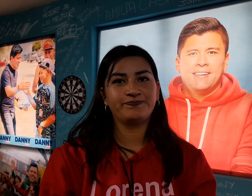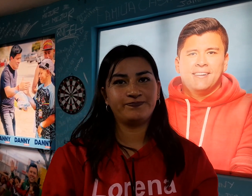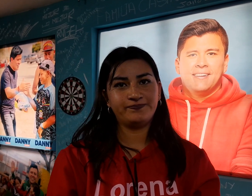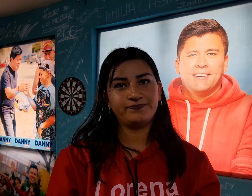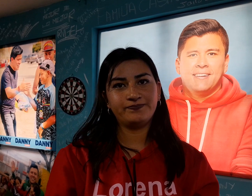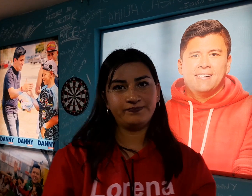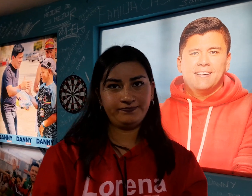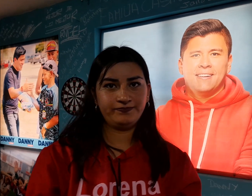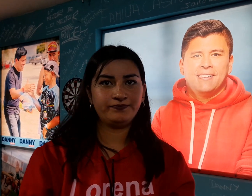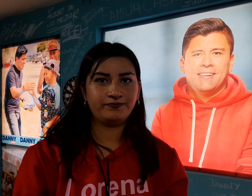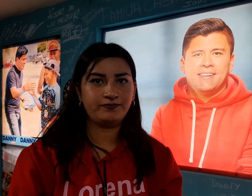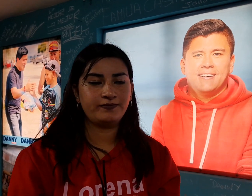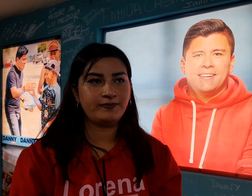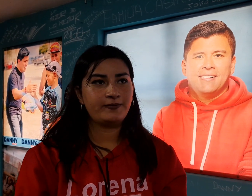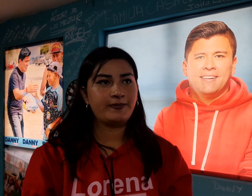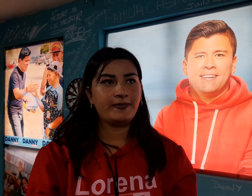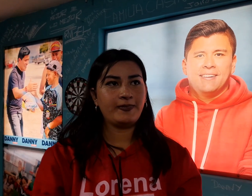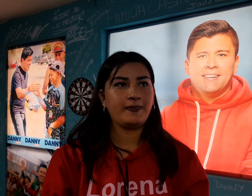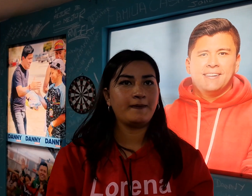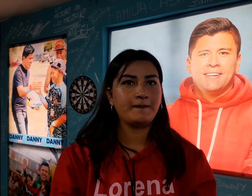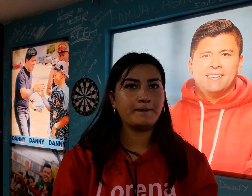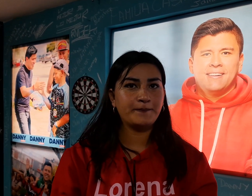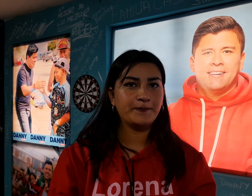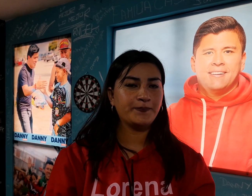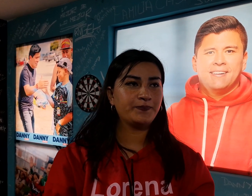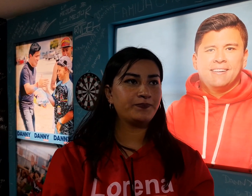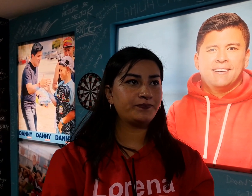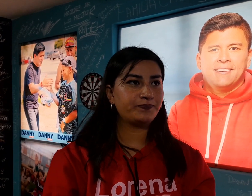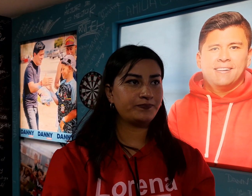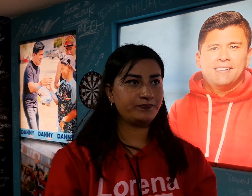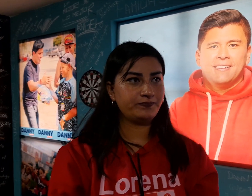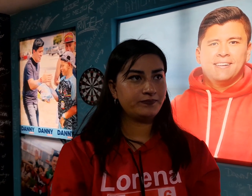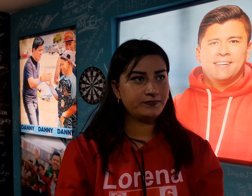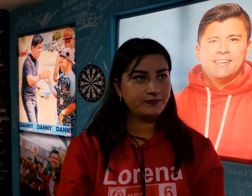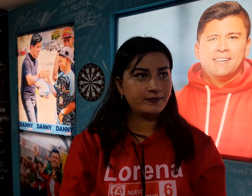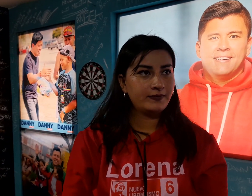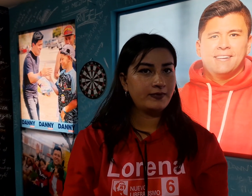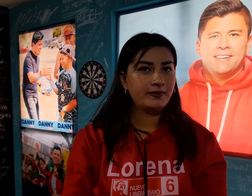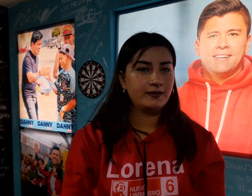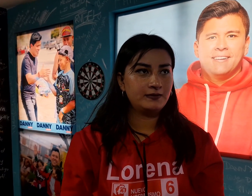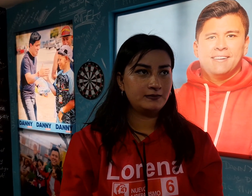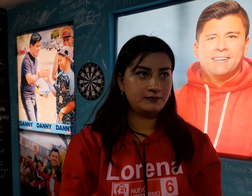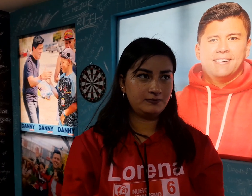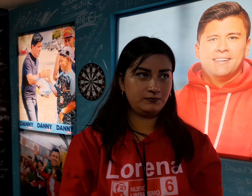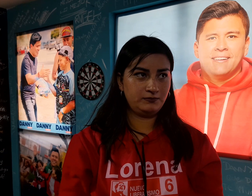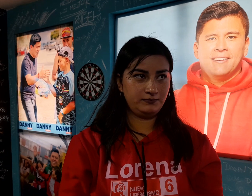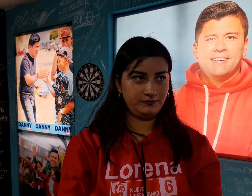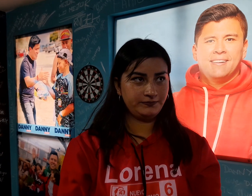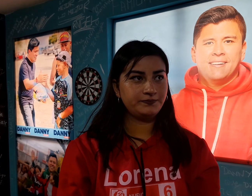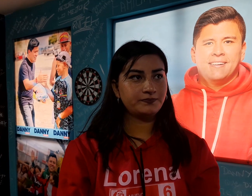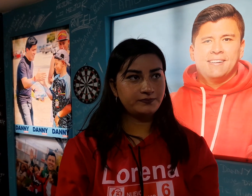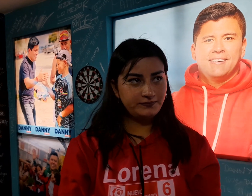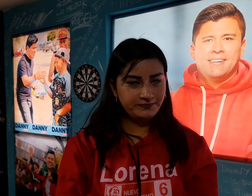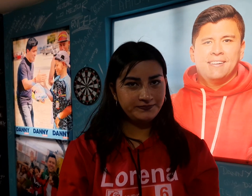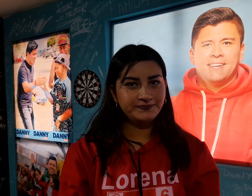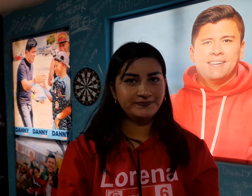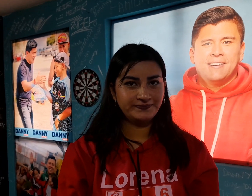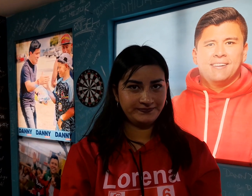municipio. Esa soy yo. Dos preguntas de cierre para Lorena. Número 6, nuevo liberalismo para el consejo del municipio de Soacha.